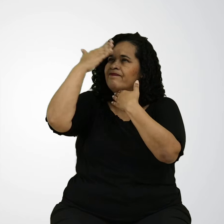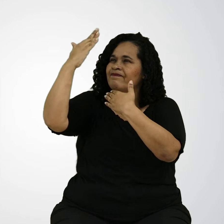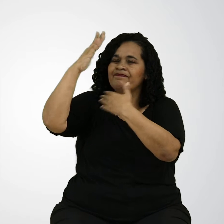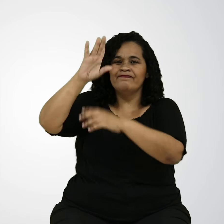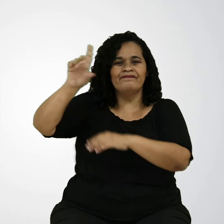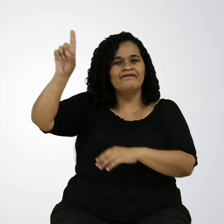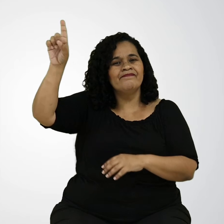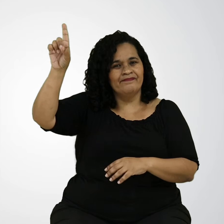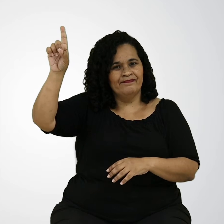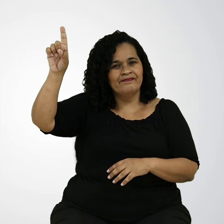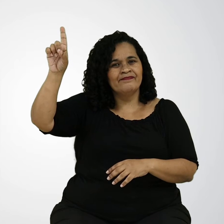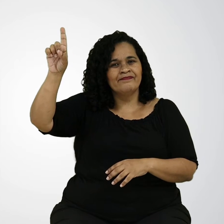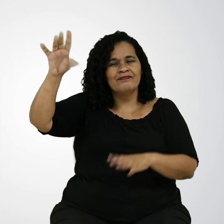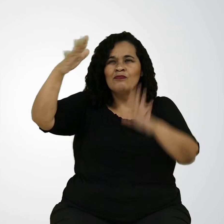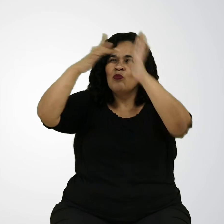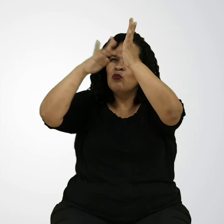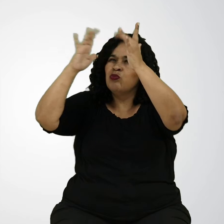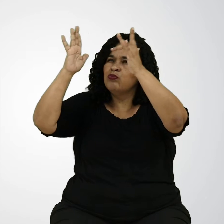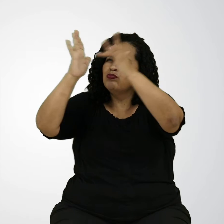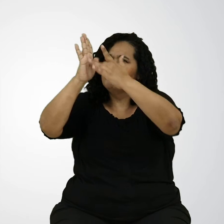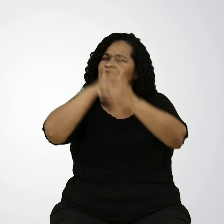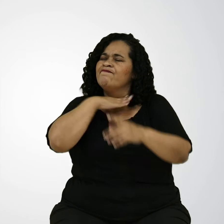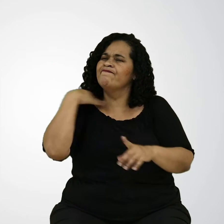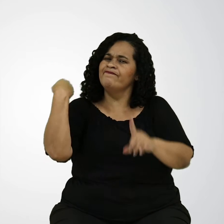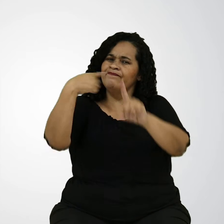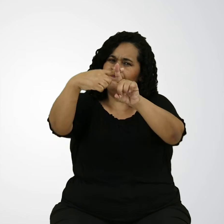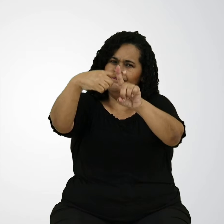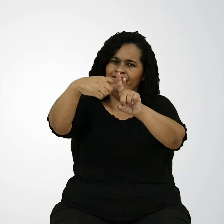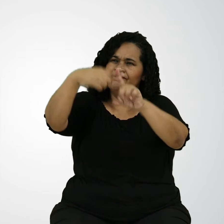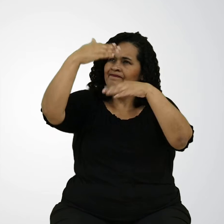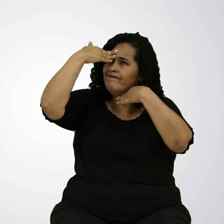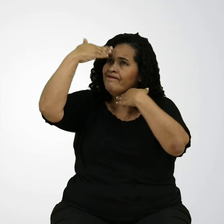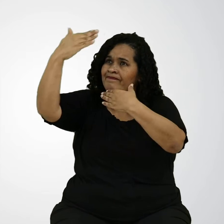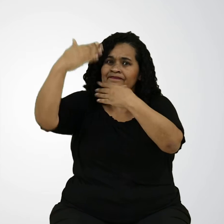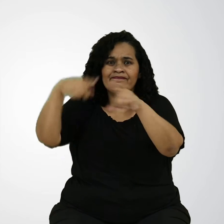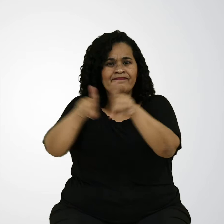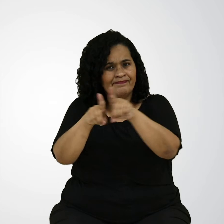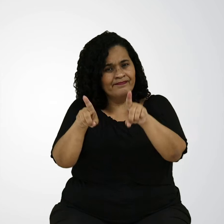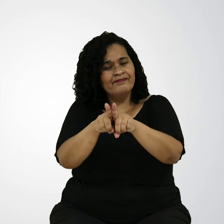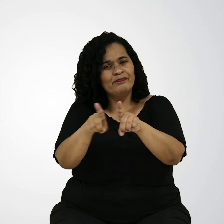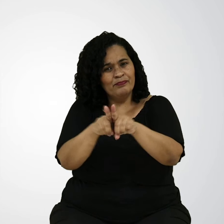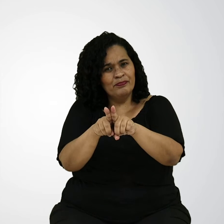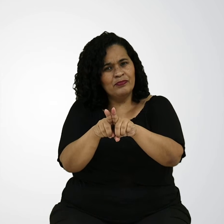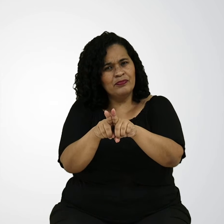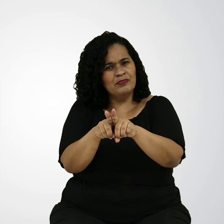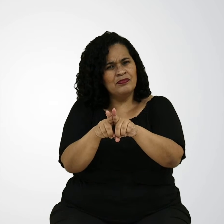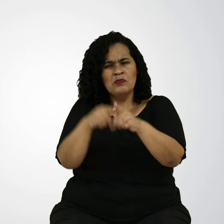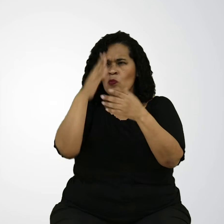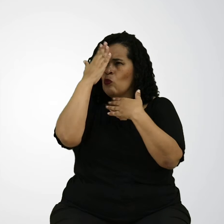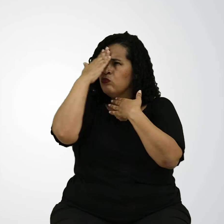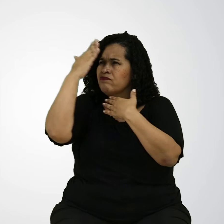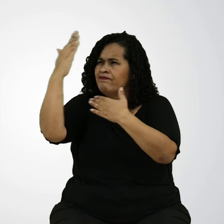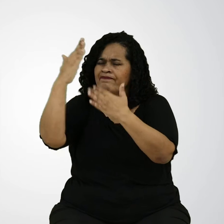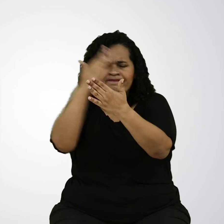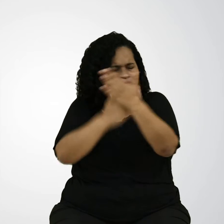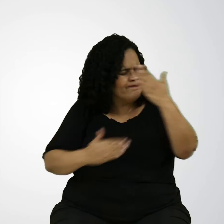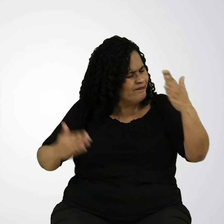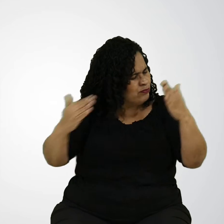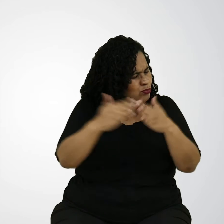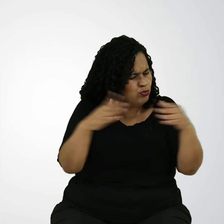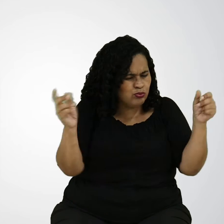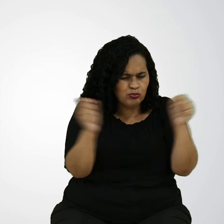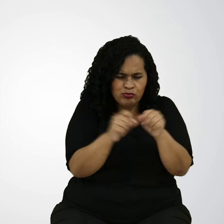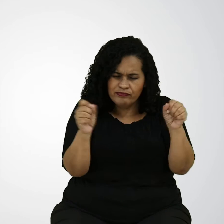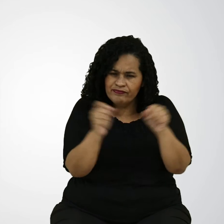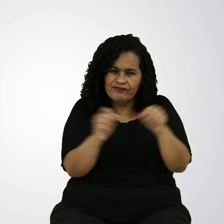por nós na cruz, agradecer a Deus pela redenção e agradecer a Deus por tudo aquilo que Ele faz na nossa vida, tentar